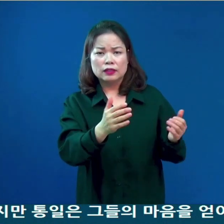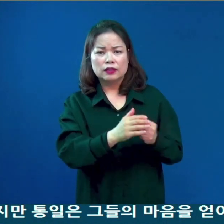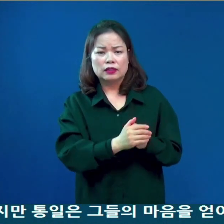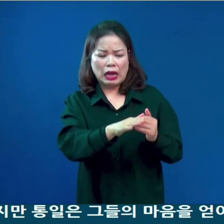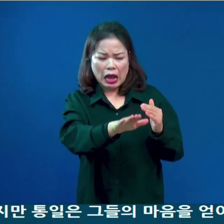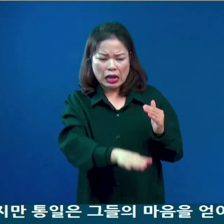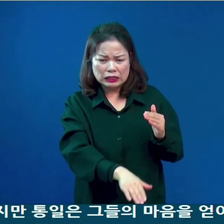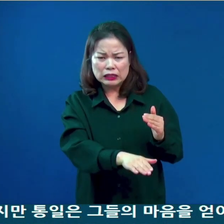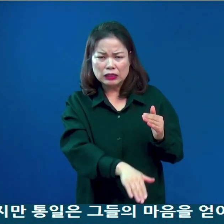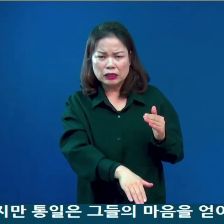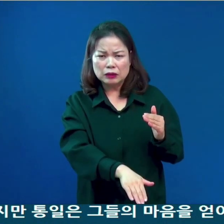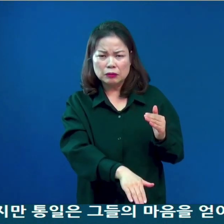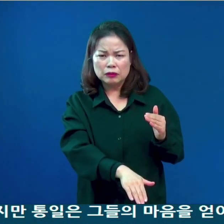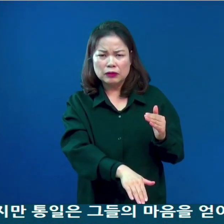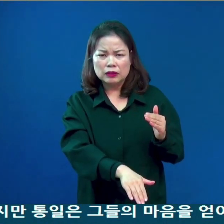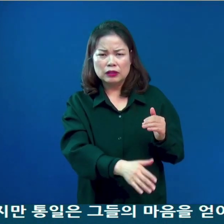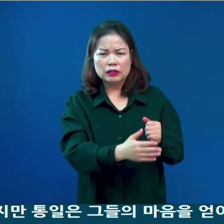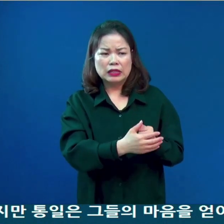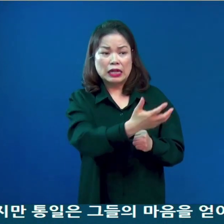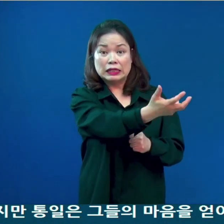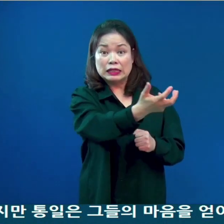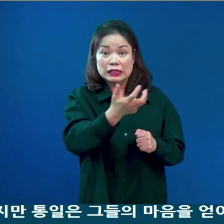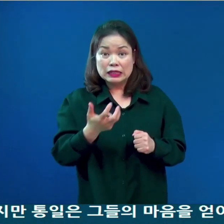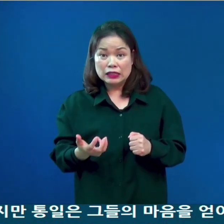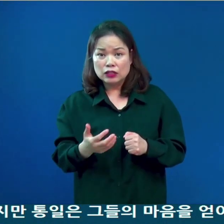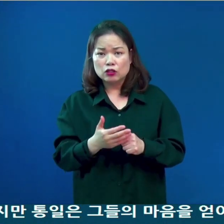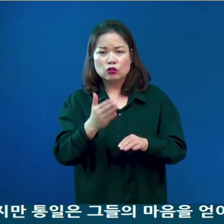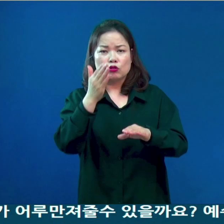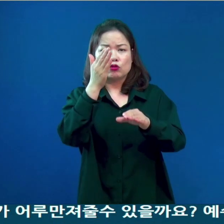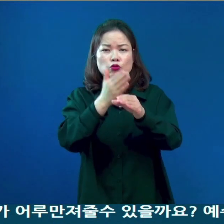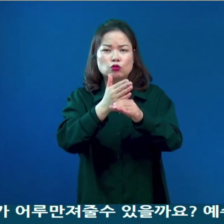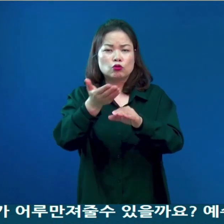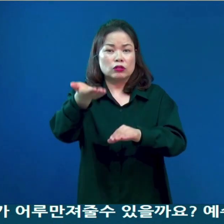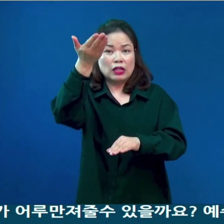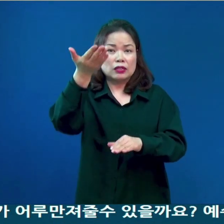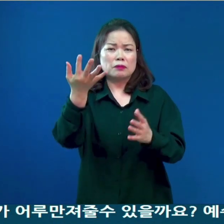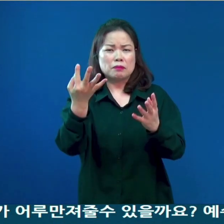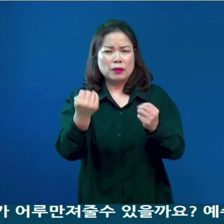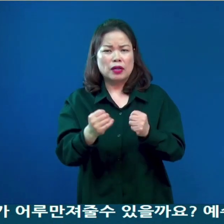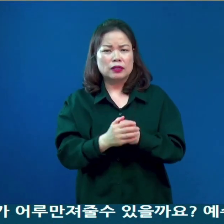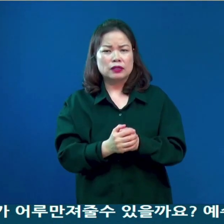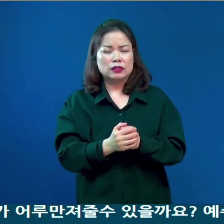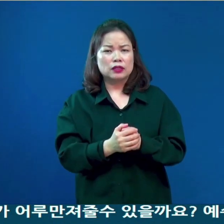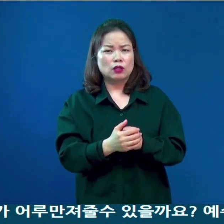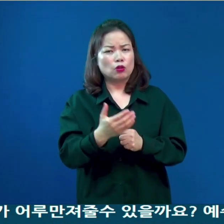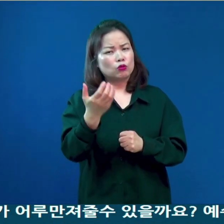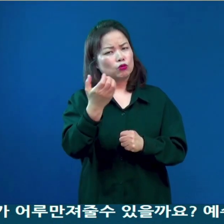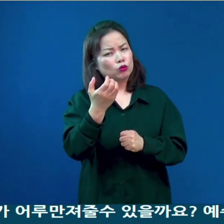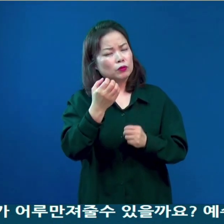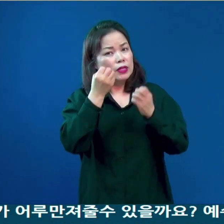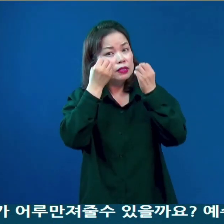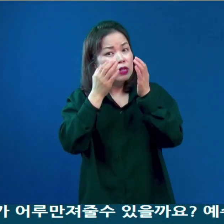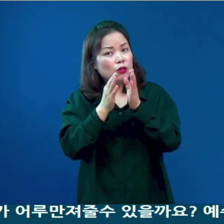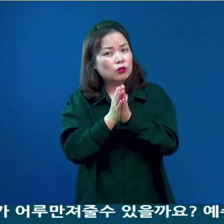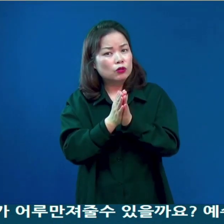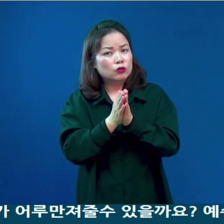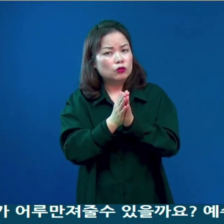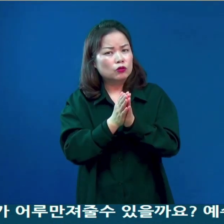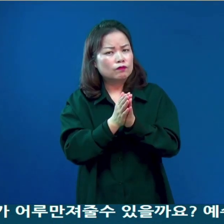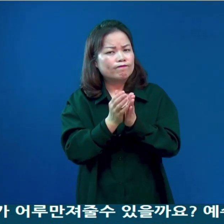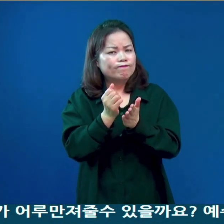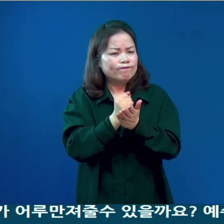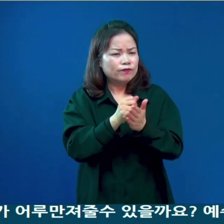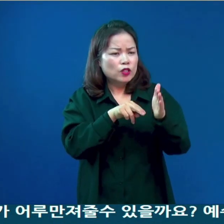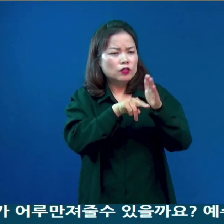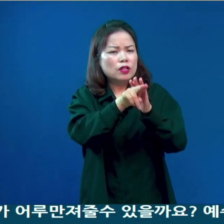하층민들이 굉장히 많습니다. 실향민들은 중상층이 많았는데 지금 90년대부터 새롭게 운명을 갖고 이